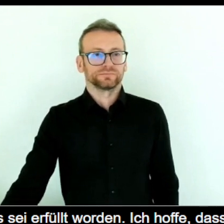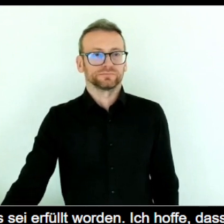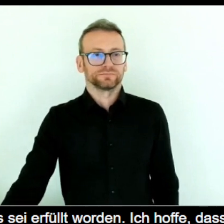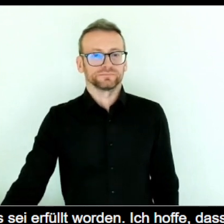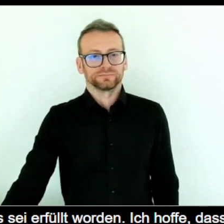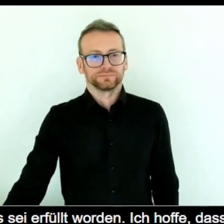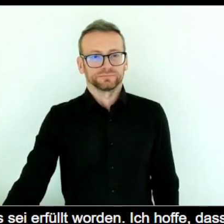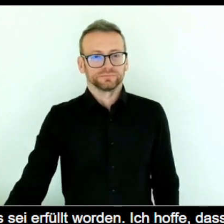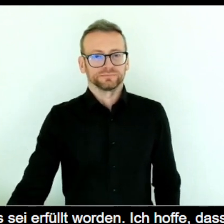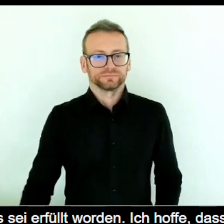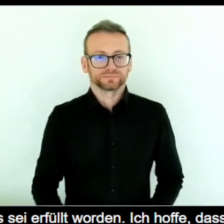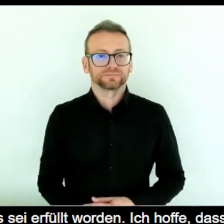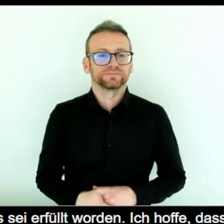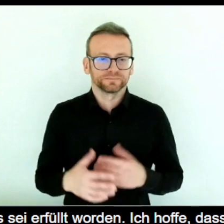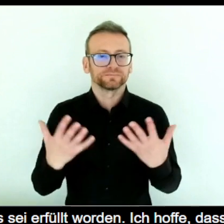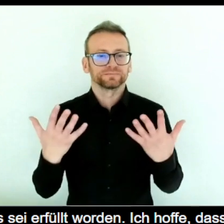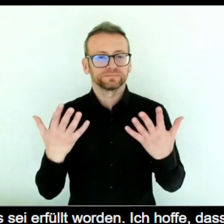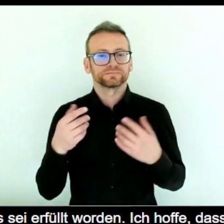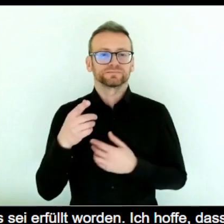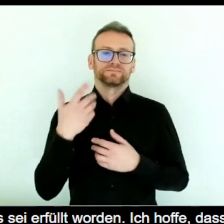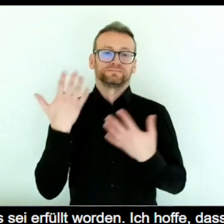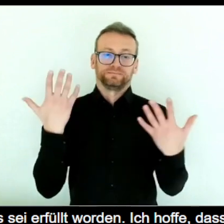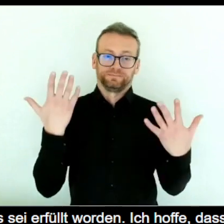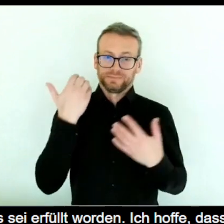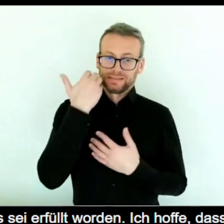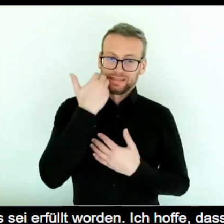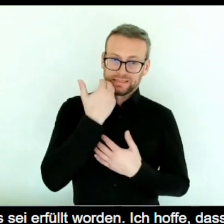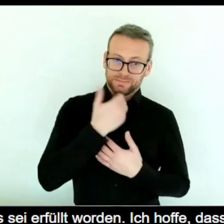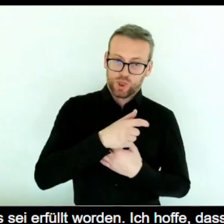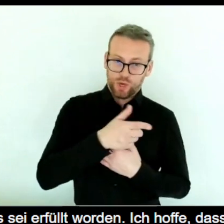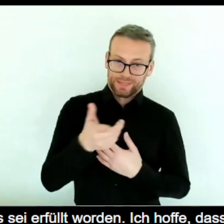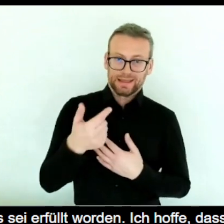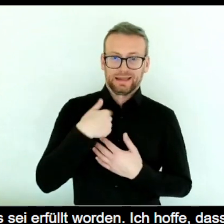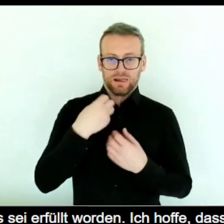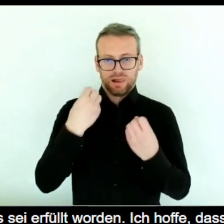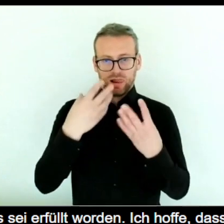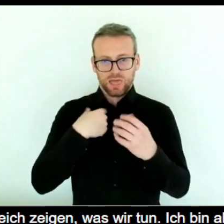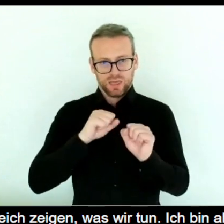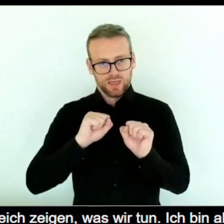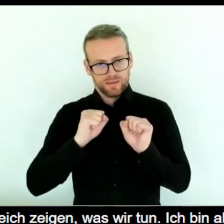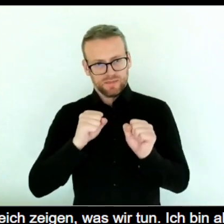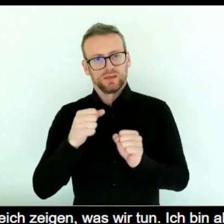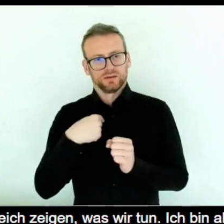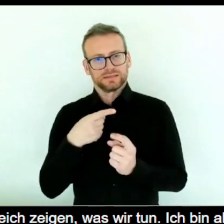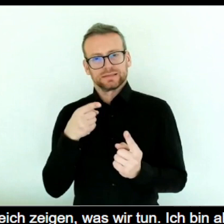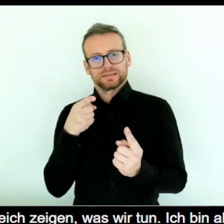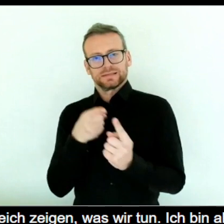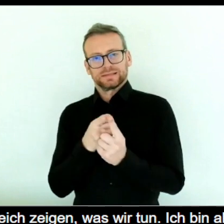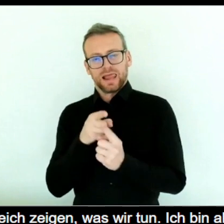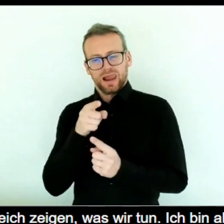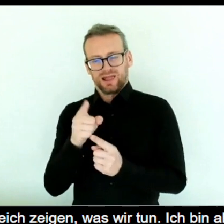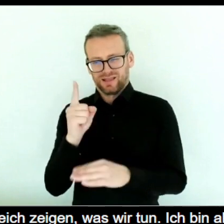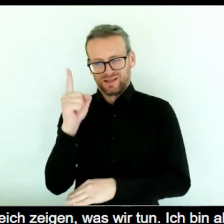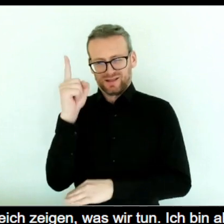erwarte ich auch, dass ihr schnell und zügig und gezielt ausbaut und nicht hier schön Rechnerei betreibt. hat auch die Bundesnetzagentur in